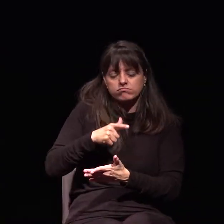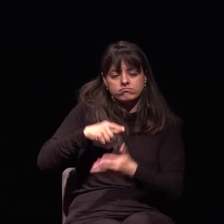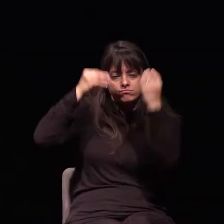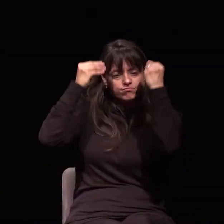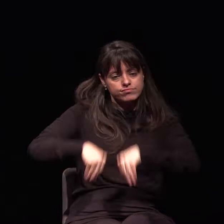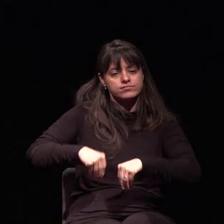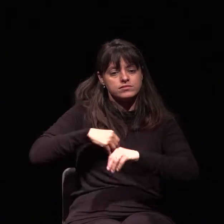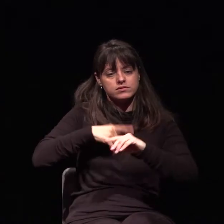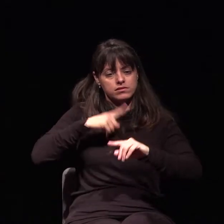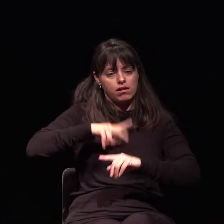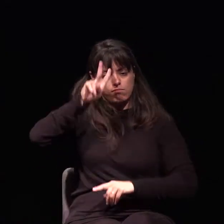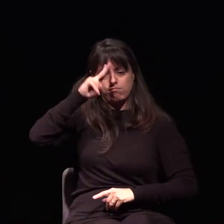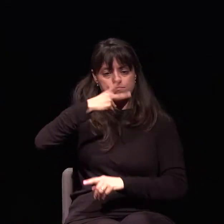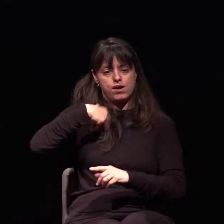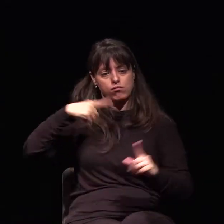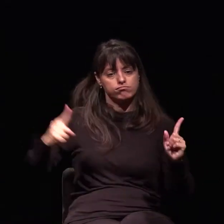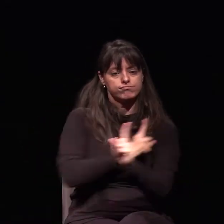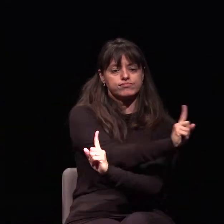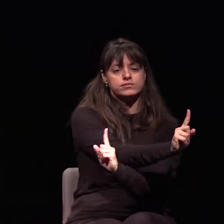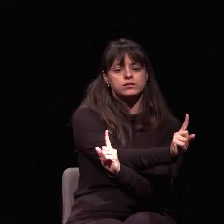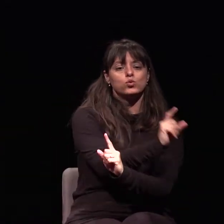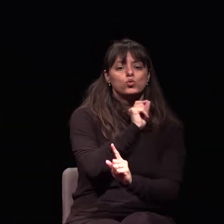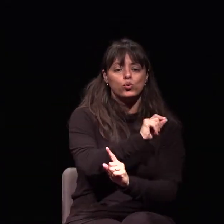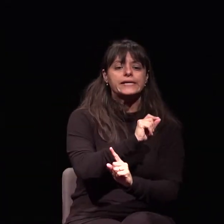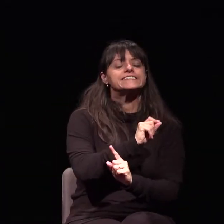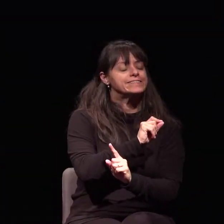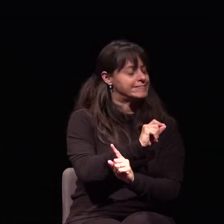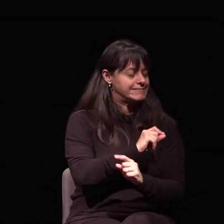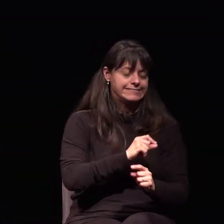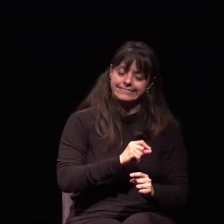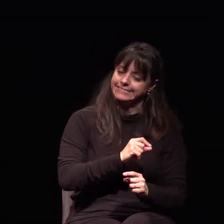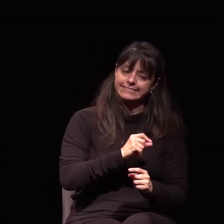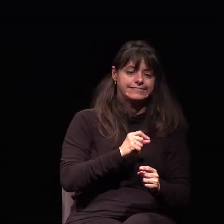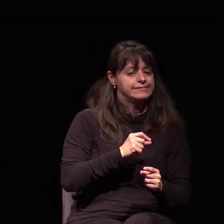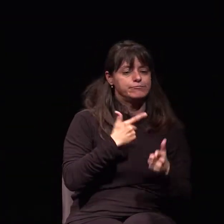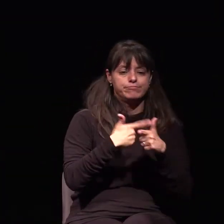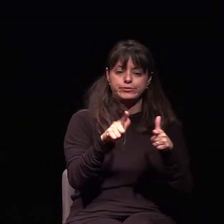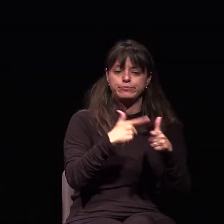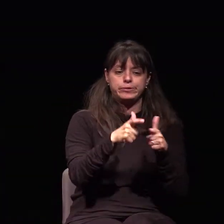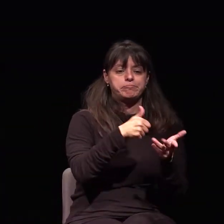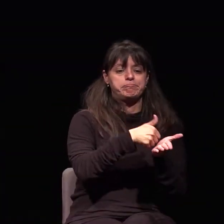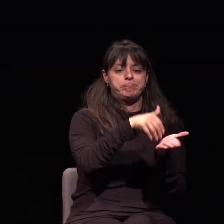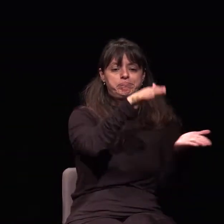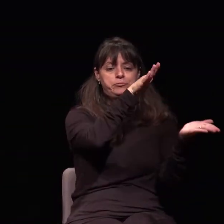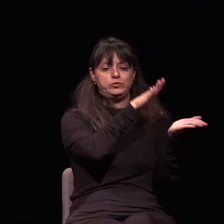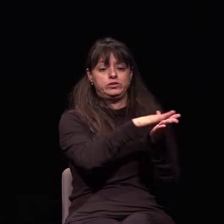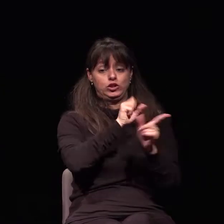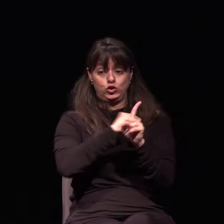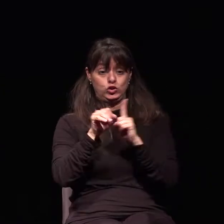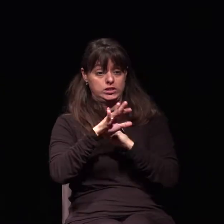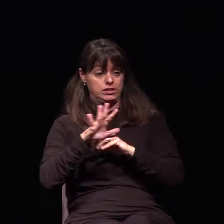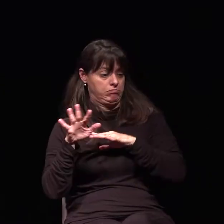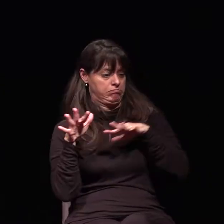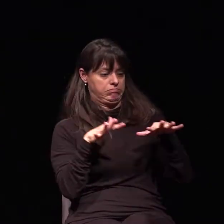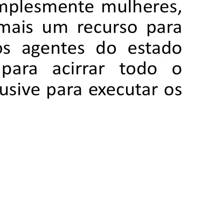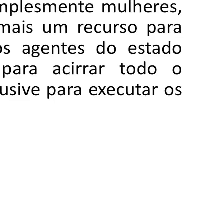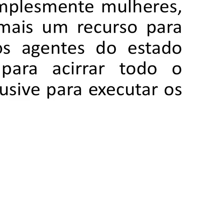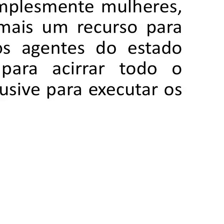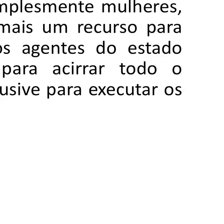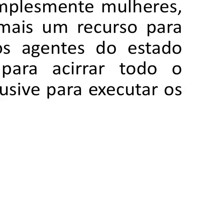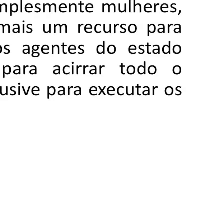para manter a sua independência, manter seu direito de ser, de